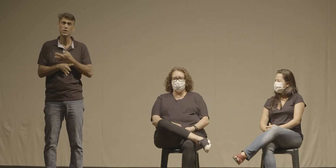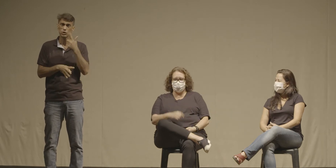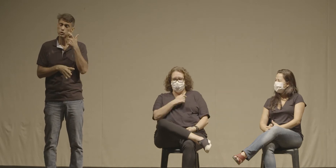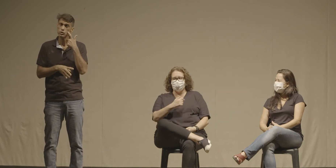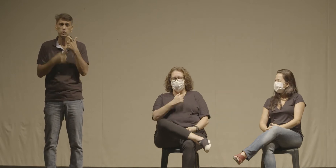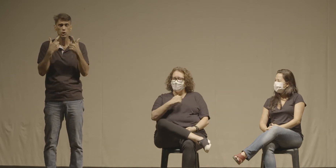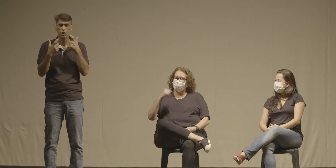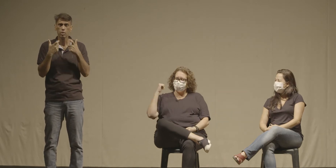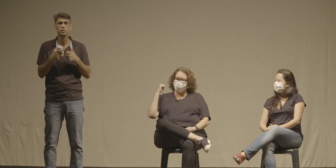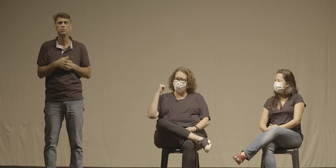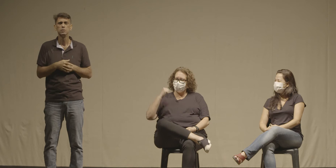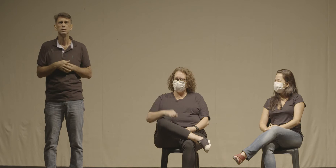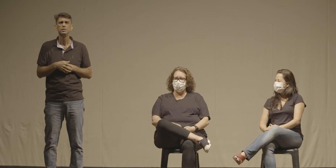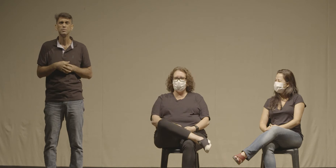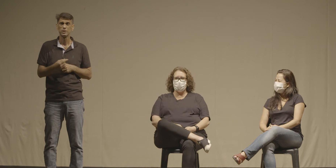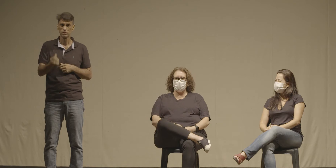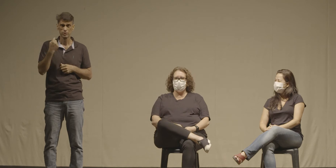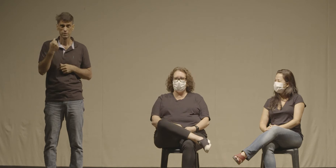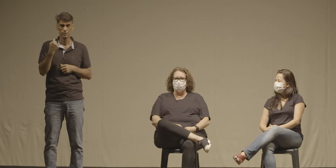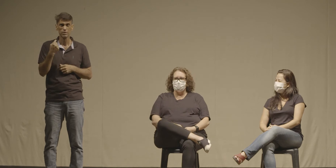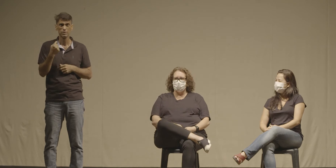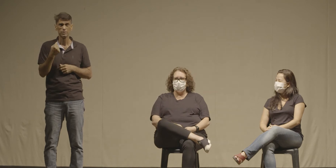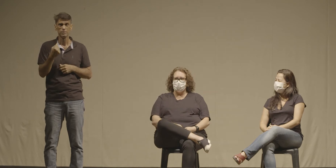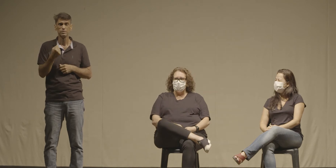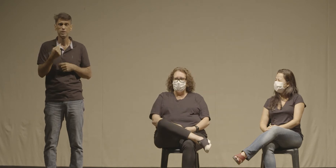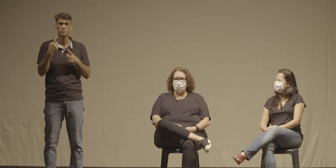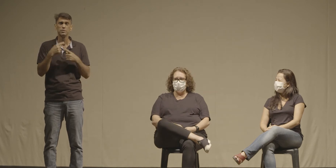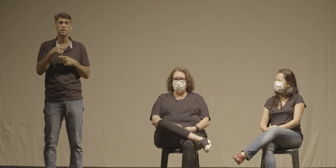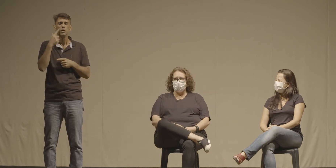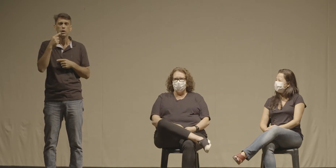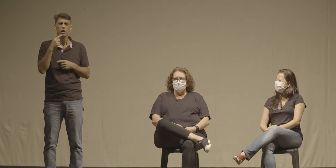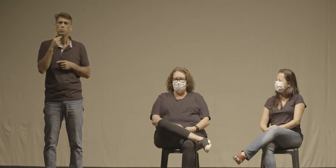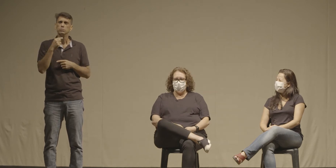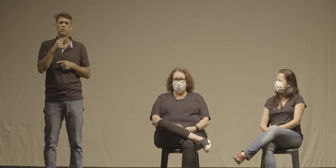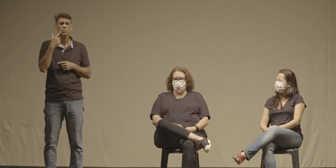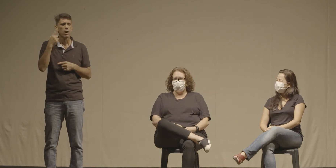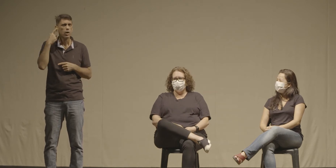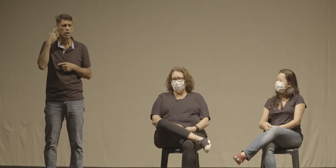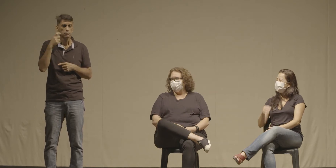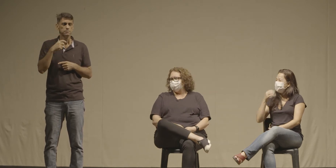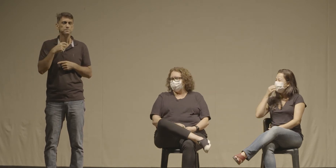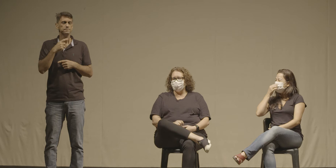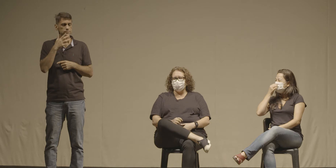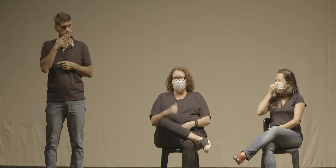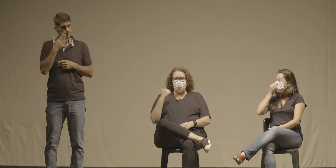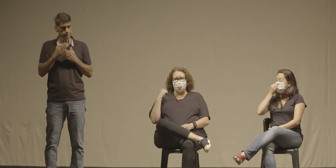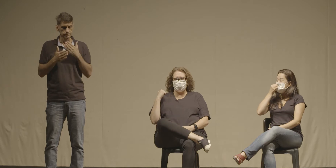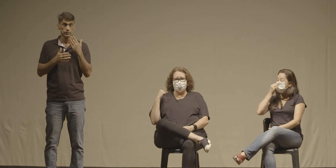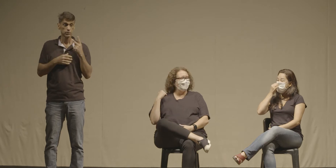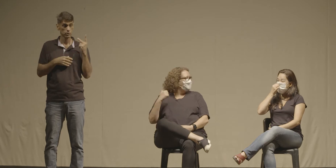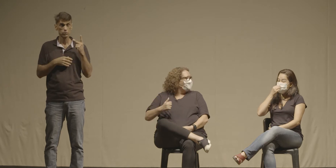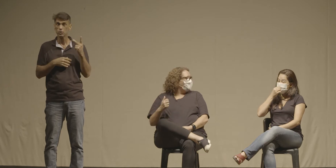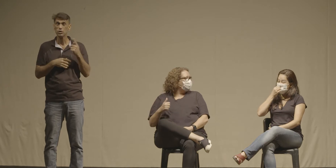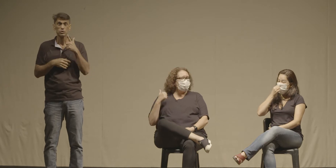só escutava atrás de mim assim na câmera assim, ó. Ué, elas estão chorando. As duas